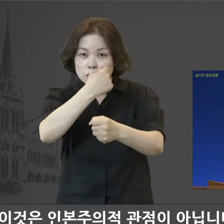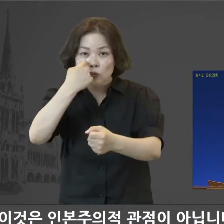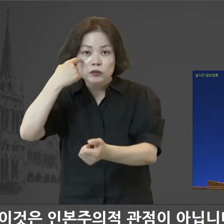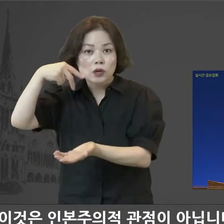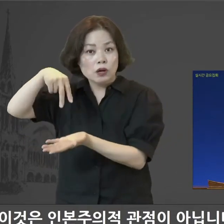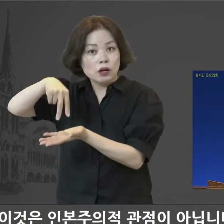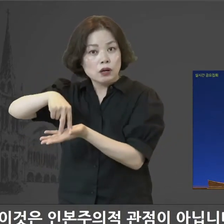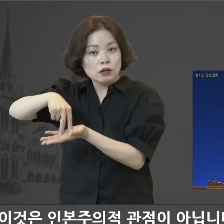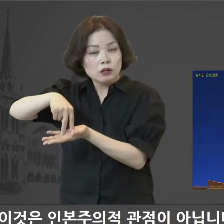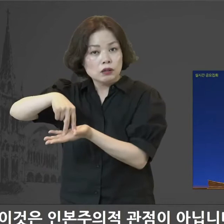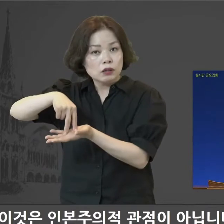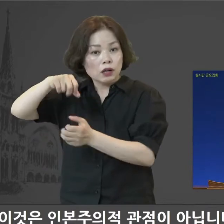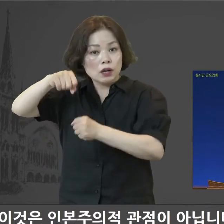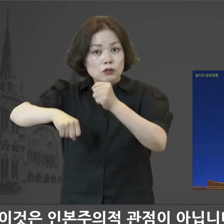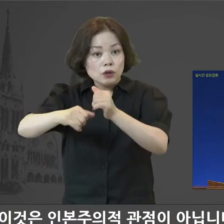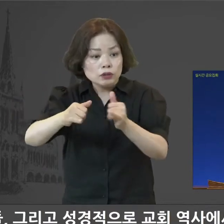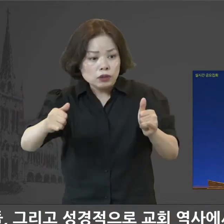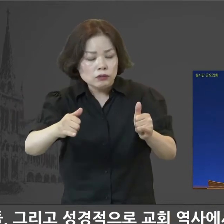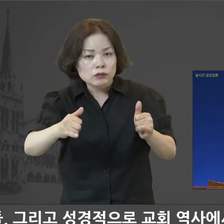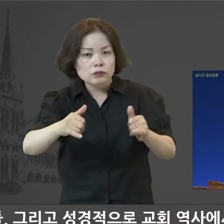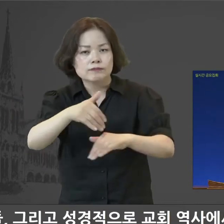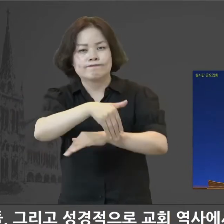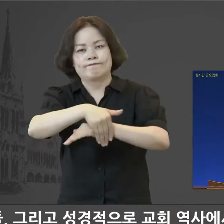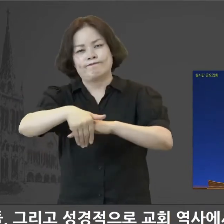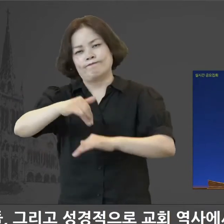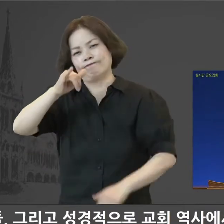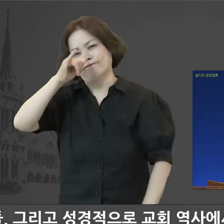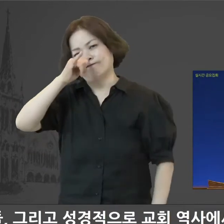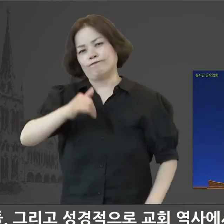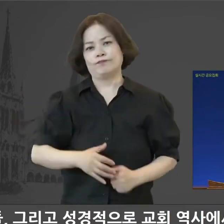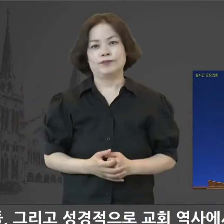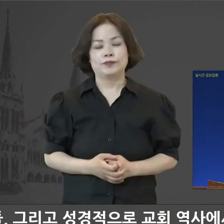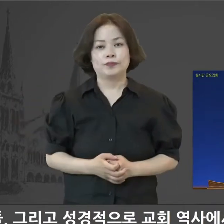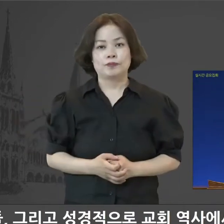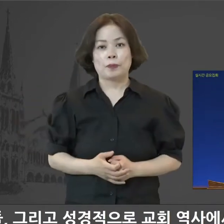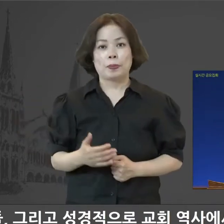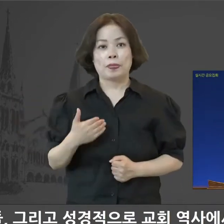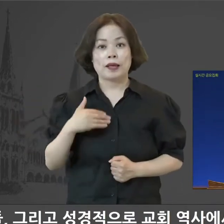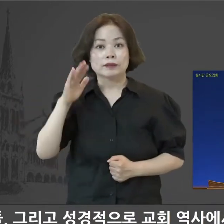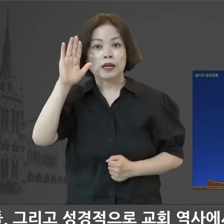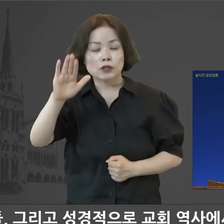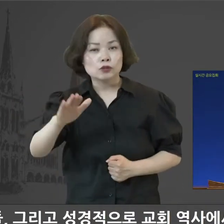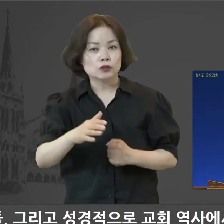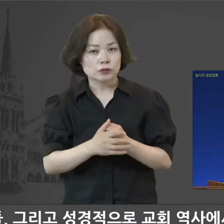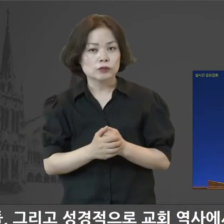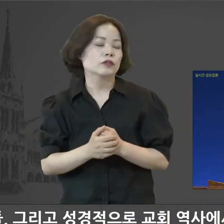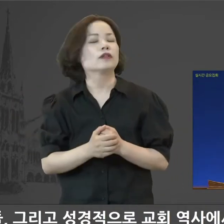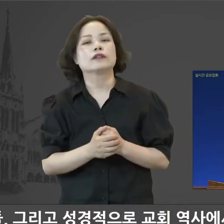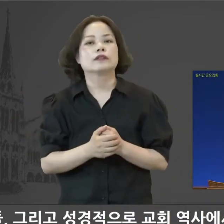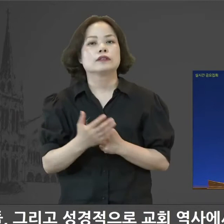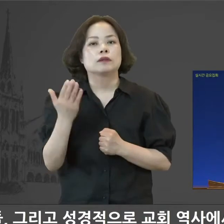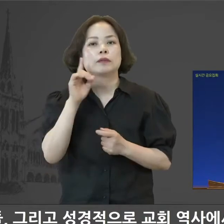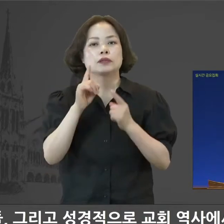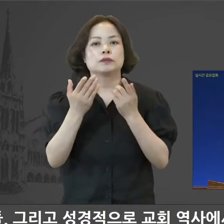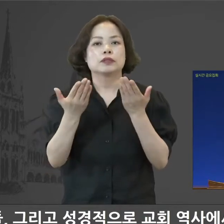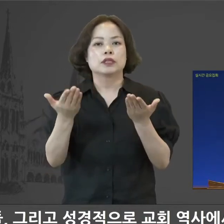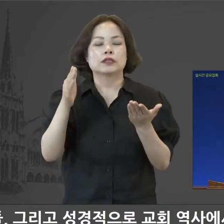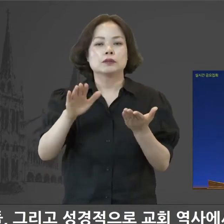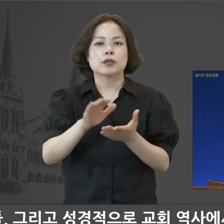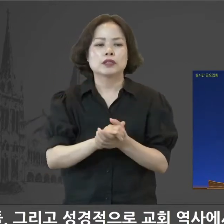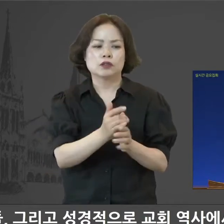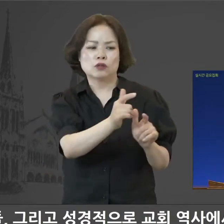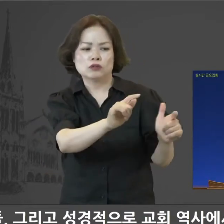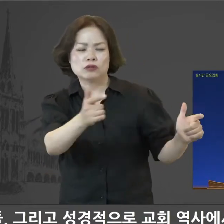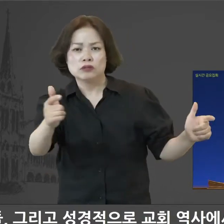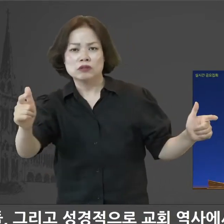보장받도록 활약하신 분들은 굉장히 전략적입니다. 제가 나중에 윌버포스 얘기도 잠깐 해드릴 텐데 그런